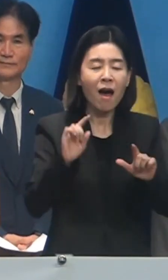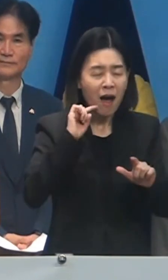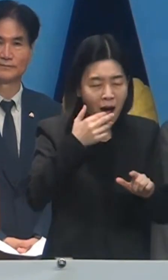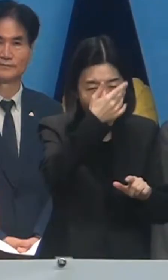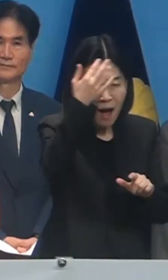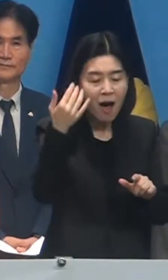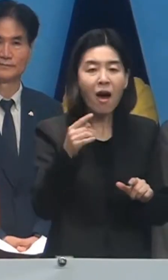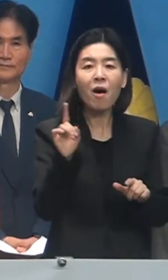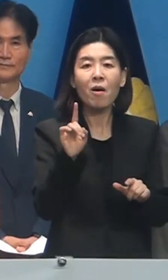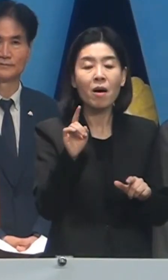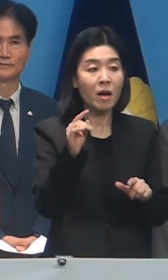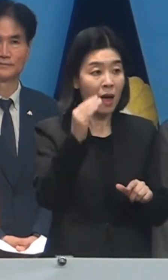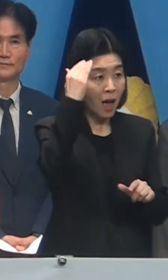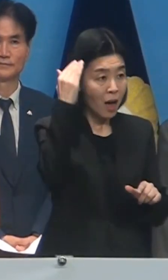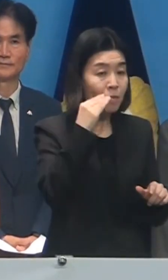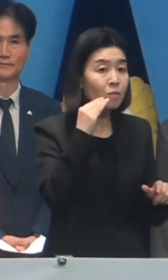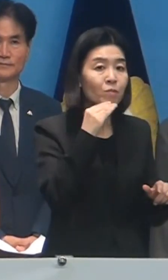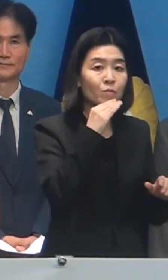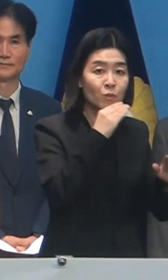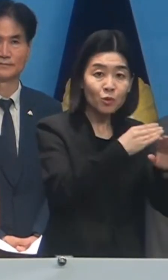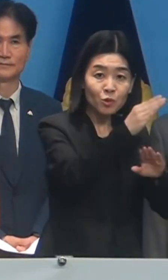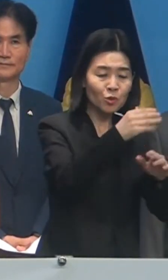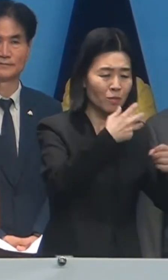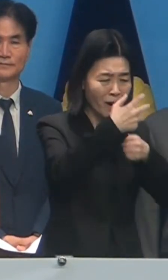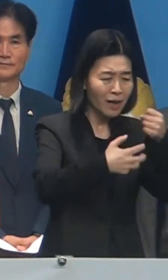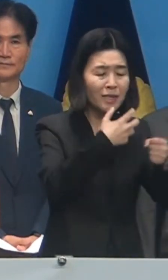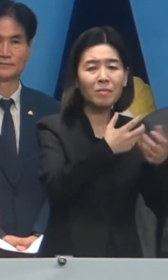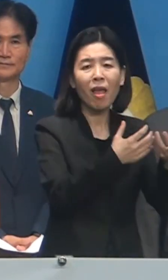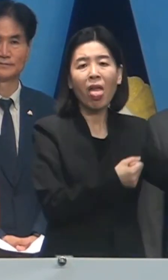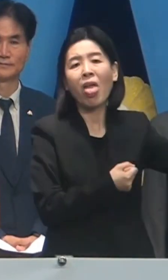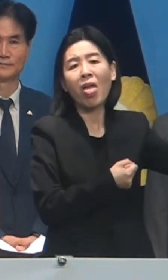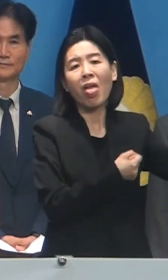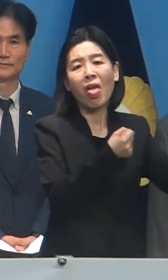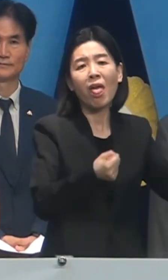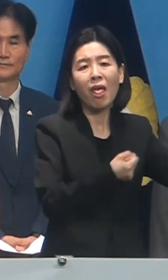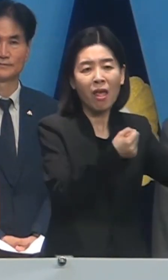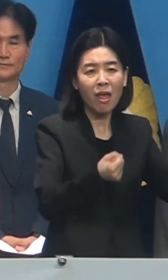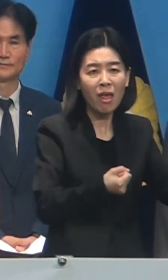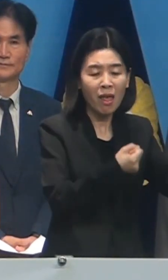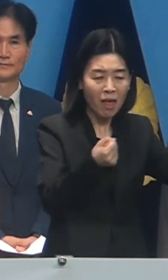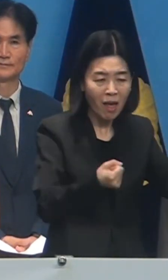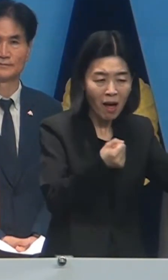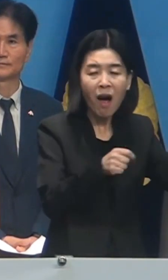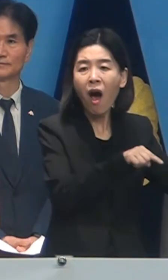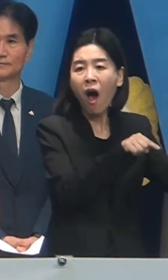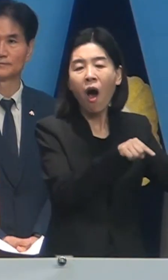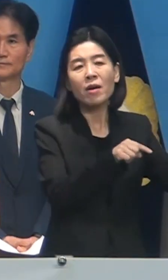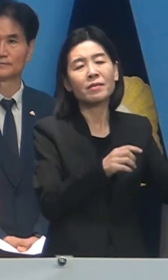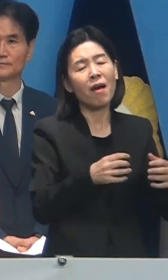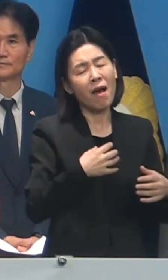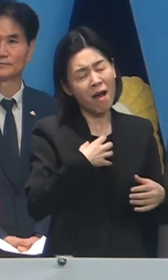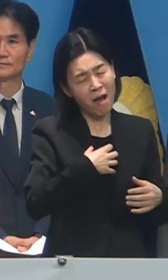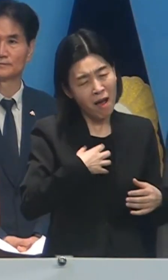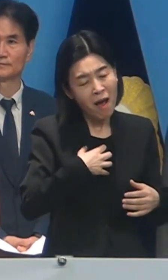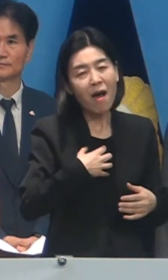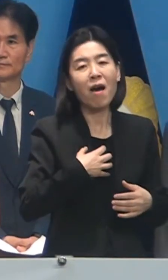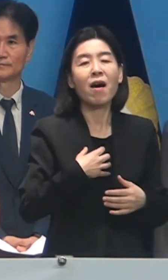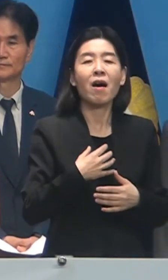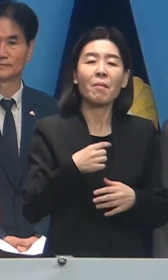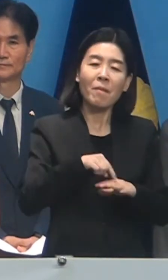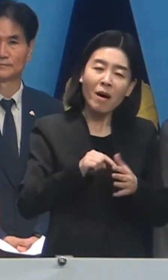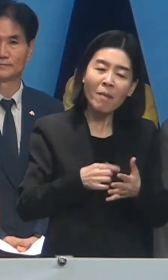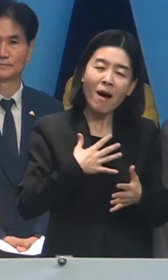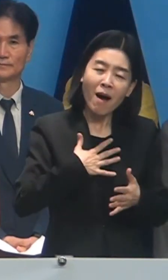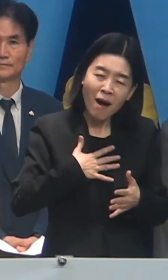80년을 별거해야만 했습니다. 그 세월이 얼마나 아픈 것인지 우리는 뼛속까지 분단의 상처를